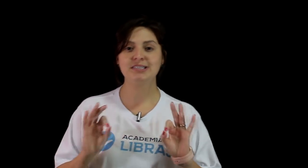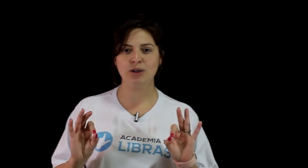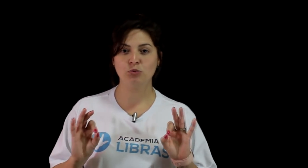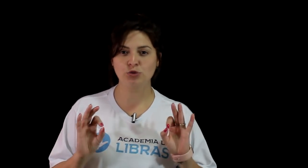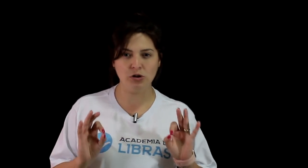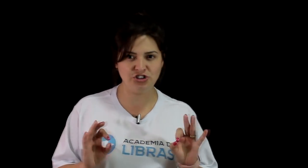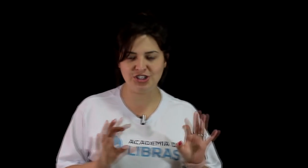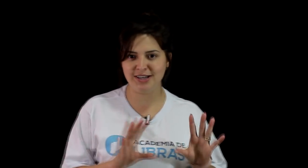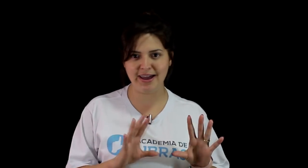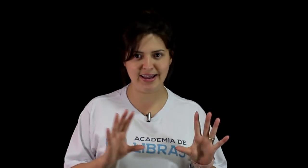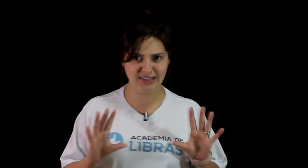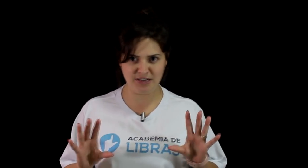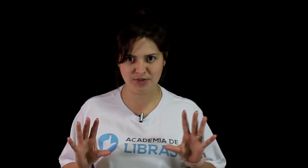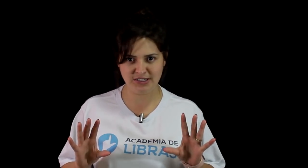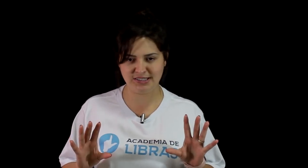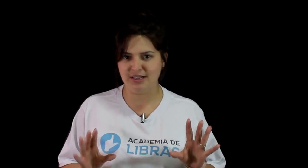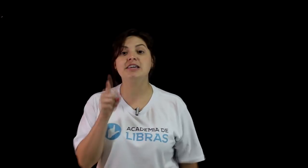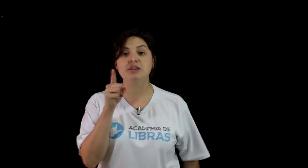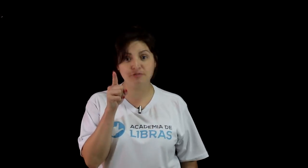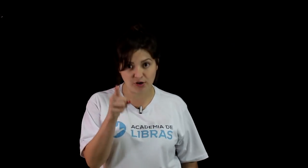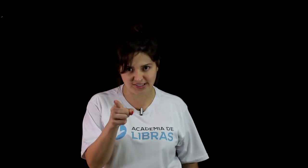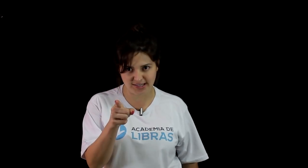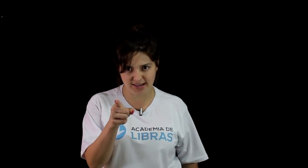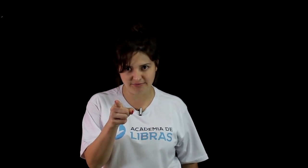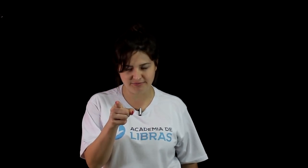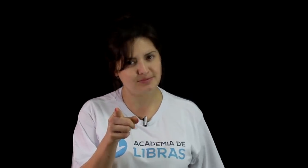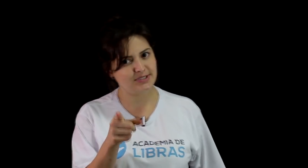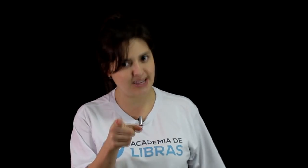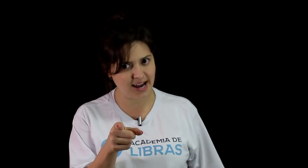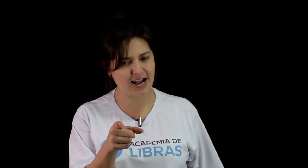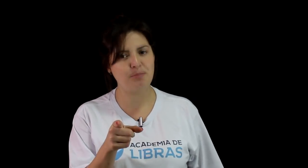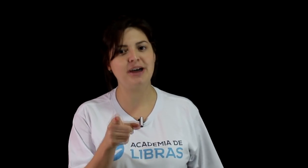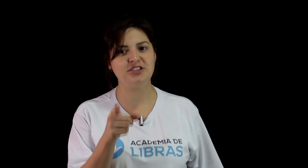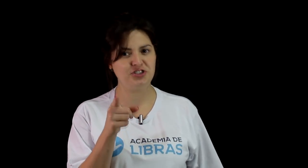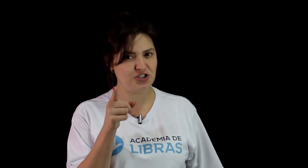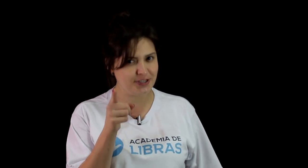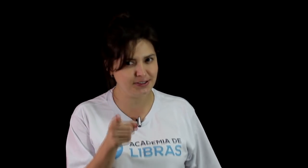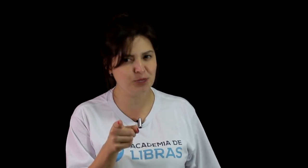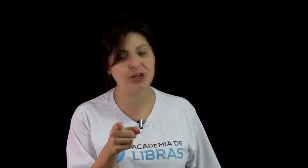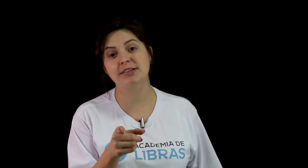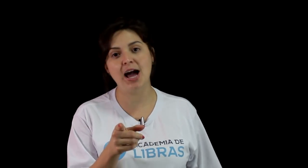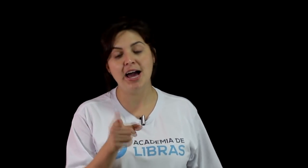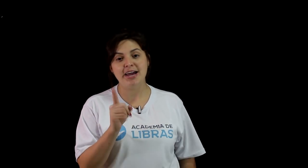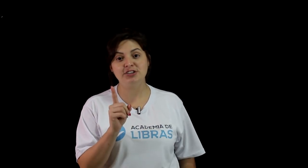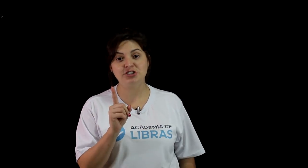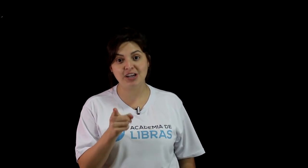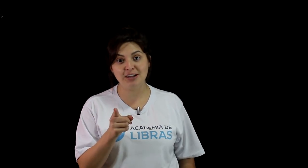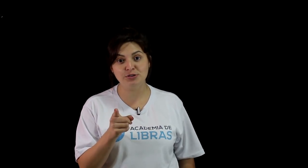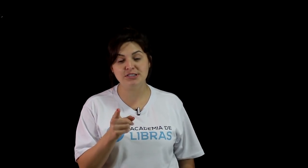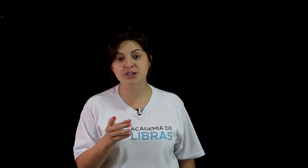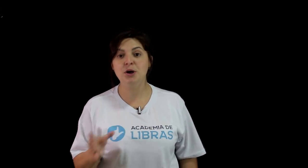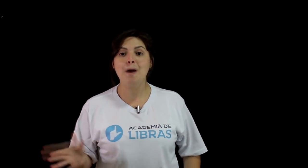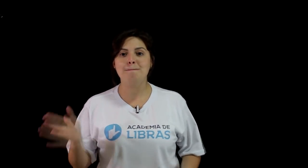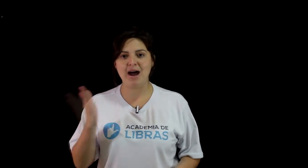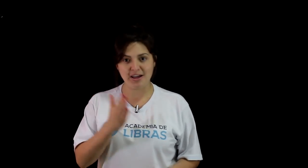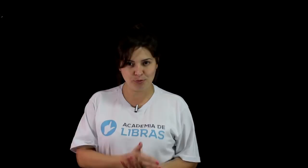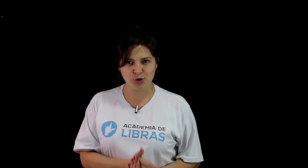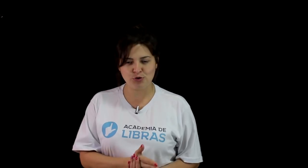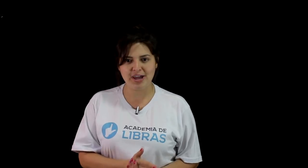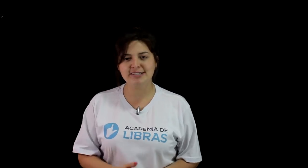situação todinha em Libras e que você será capaz de interpretar e de traduzir para o português.